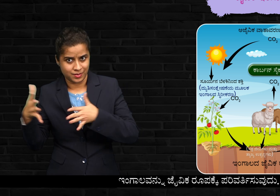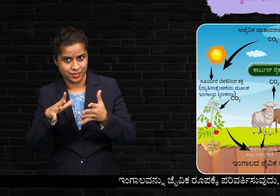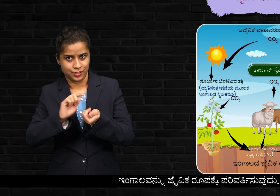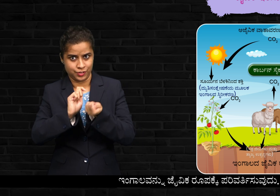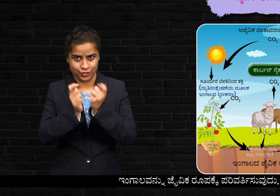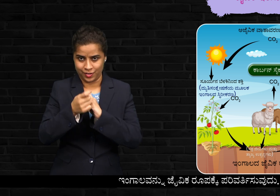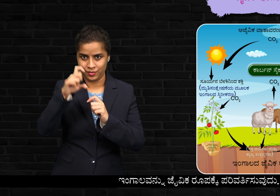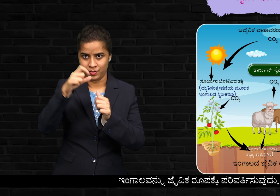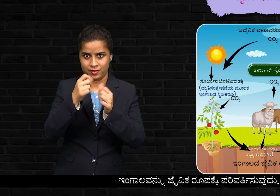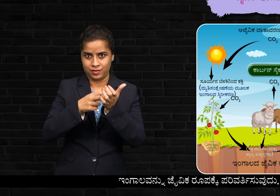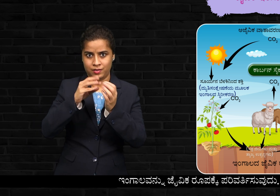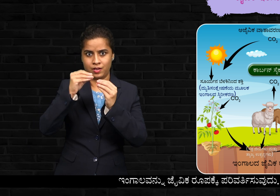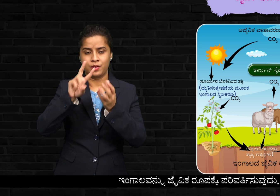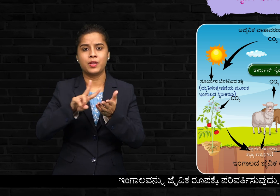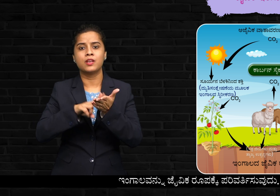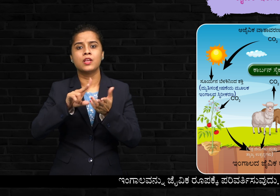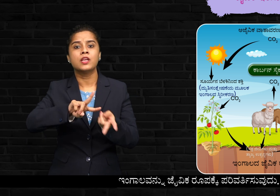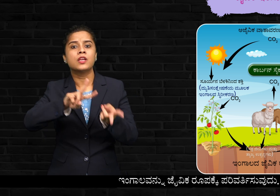ಪರಿವರ್ತಿಸುವುದು.